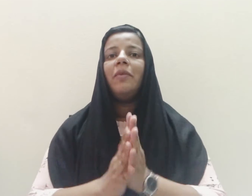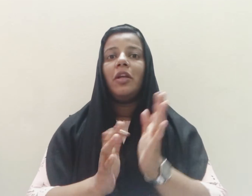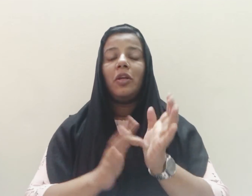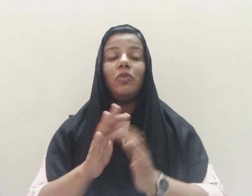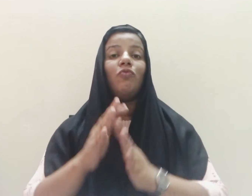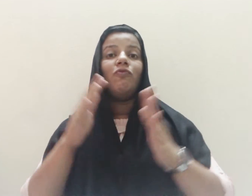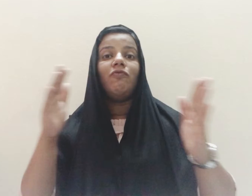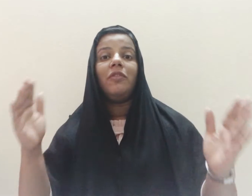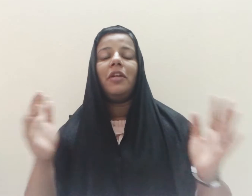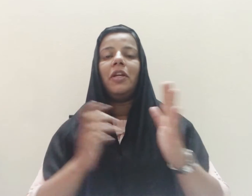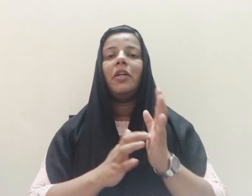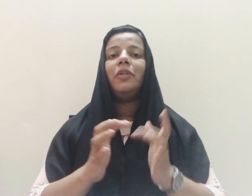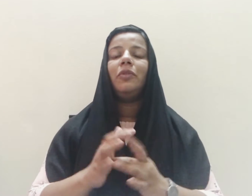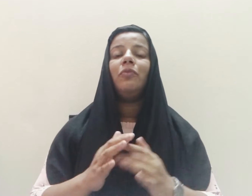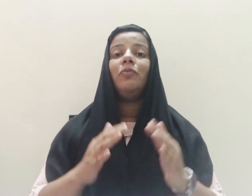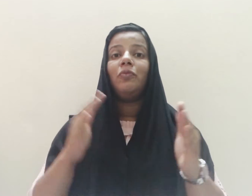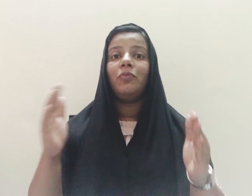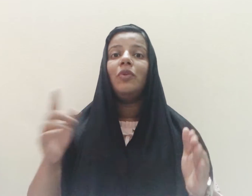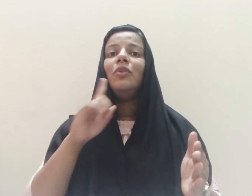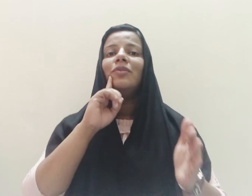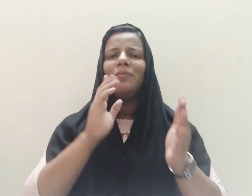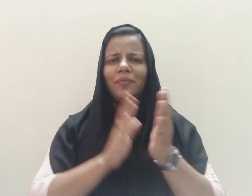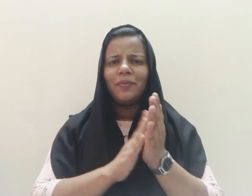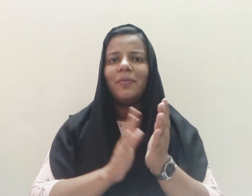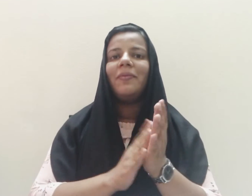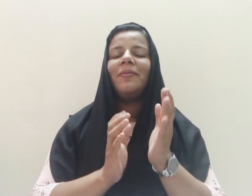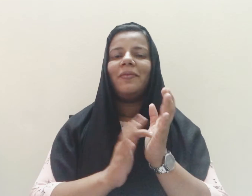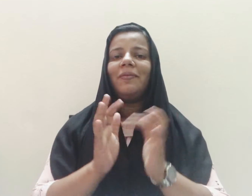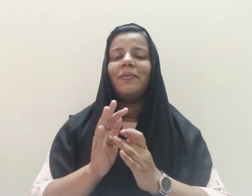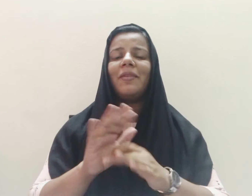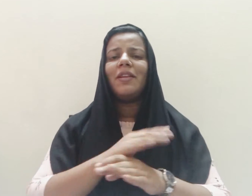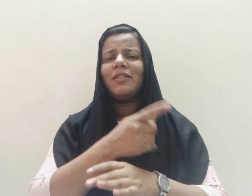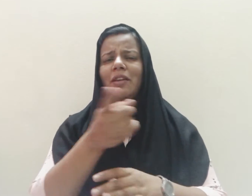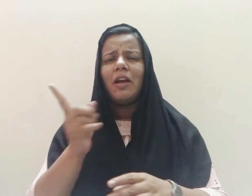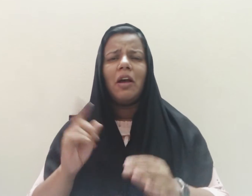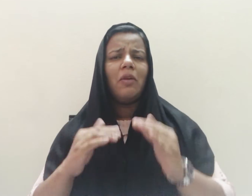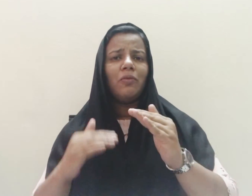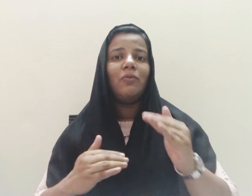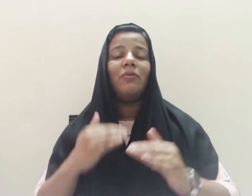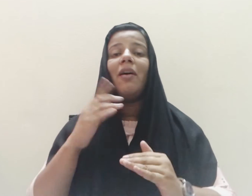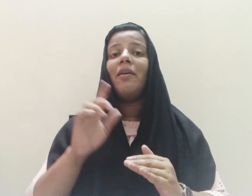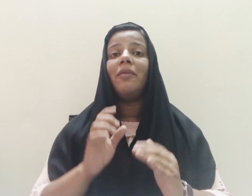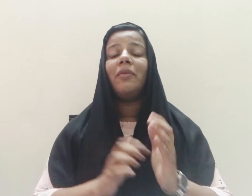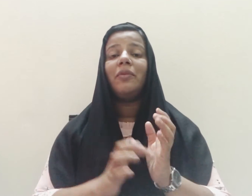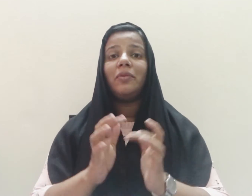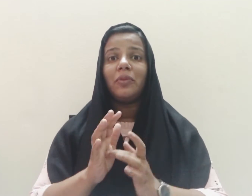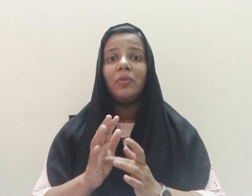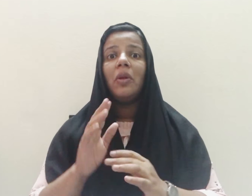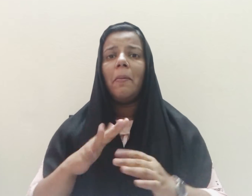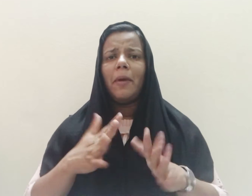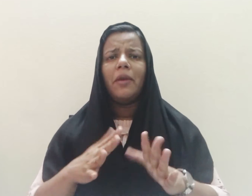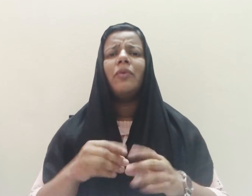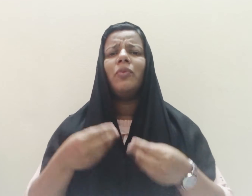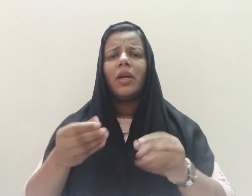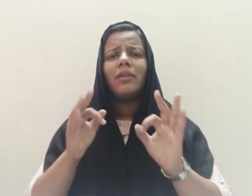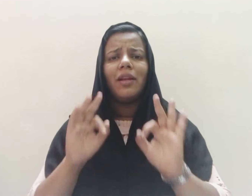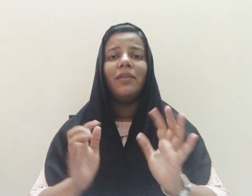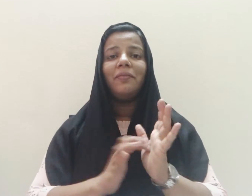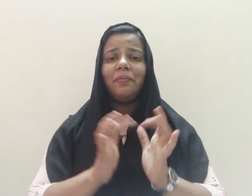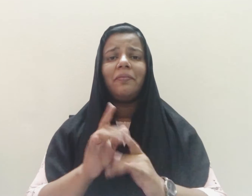കർത്താവ് വലിയവനും ഏറ്റവും സ്തുത്യനുമാകുന്നു, അവൻ സകല ദേവന്മാരെക്കാളും ഭയപ്പെടുവാൻ യോഗ്യൻ. നമ്മുടെ കർത്താവിനെ കുറിച്ച് പറയുക,